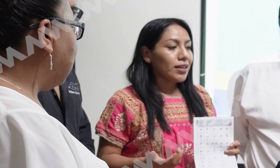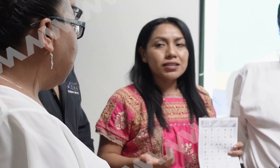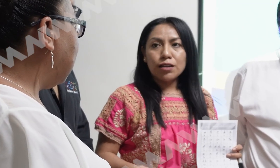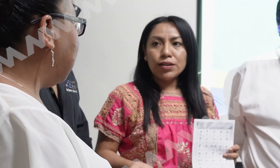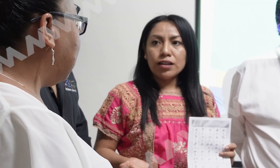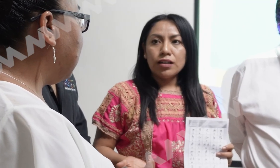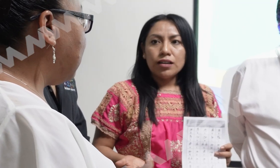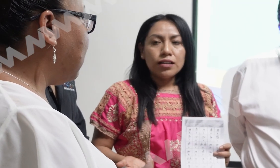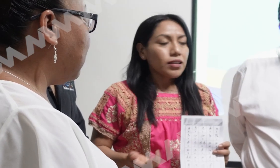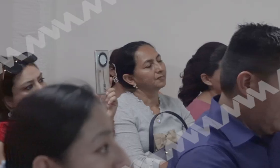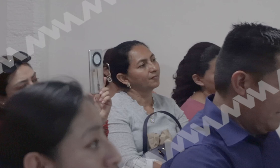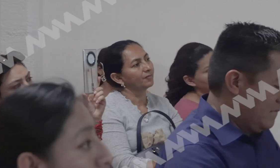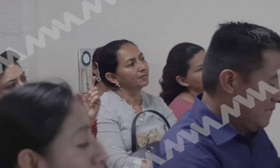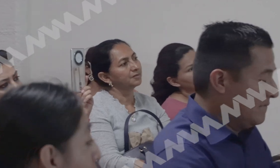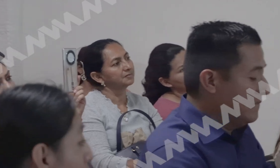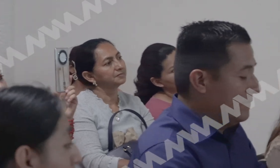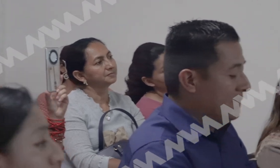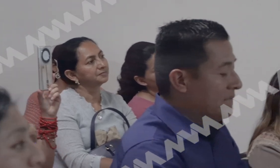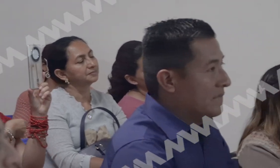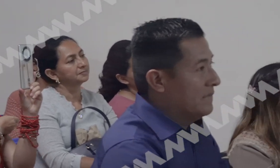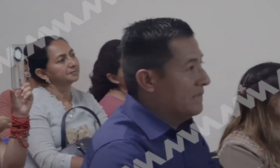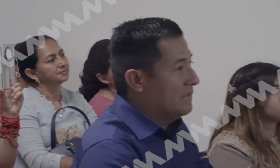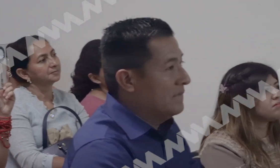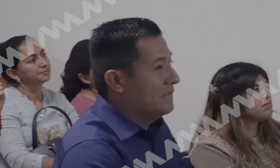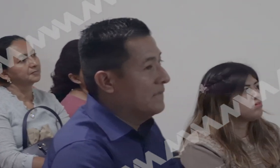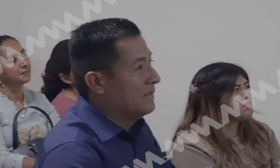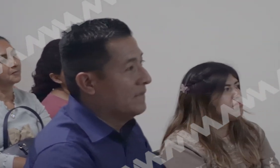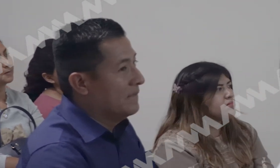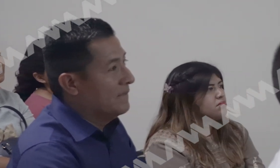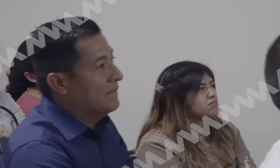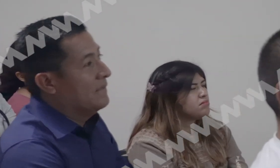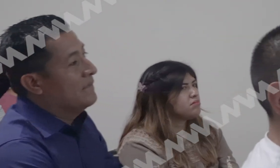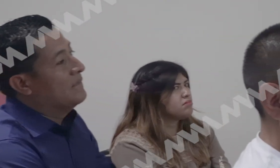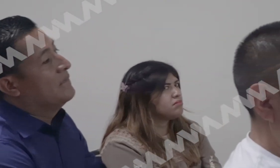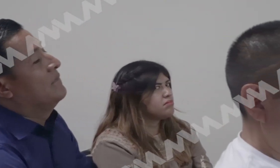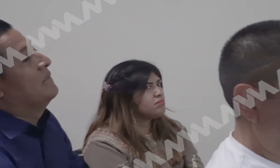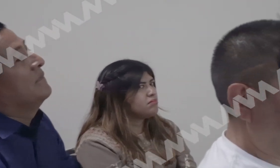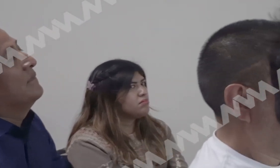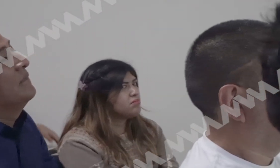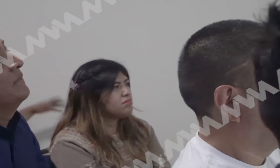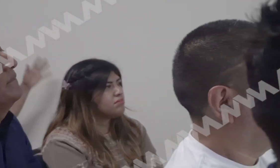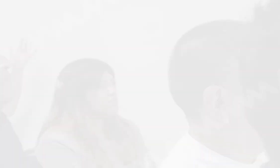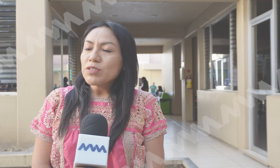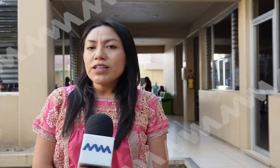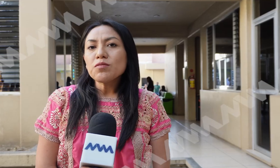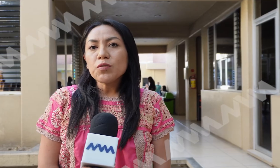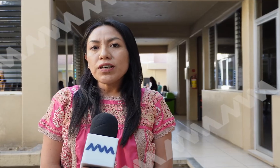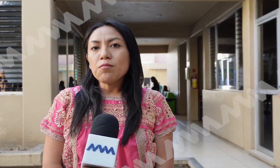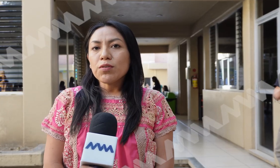ese sector están plasmados en diferentes leyes, pero si no se llevan a cabo, de nada sirve que se hayan legislado. Pues hoy es muy